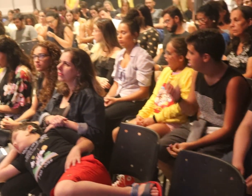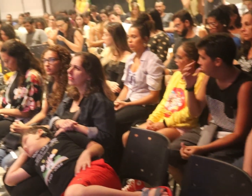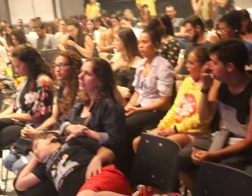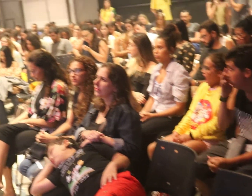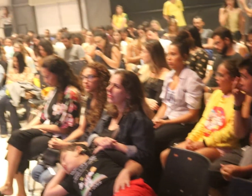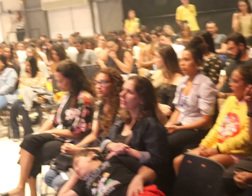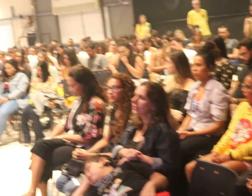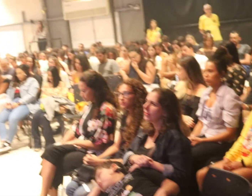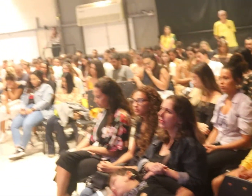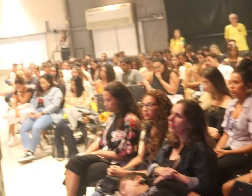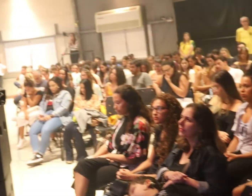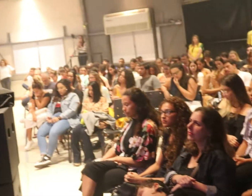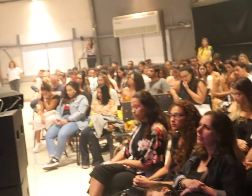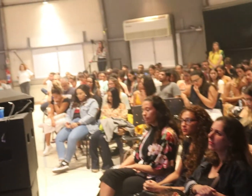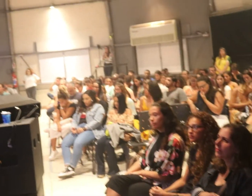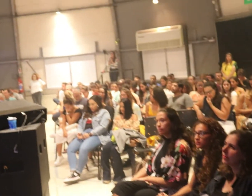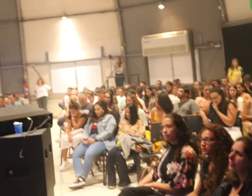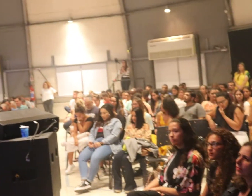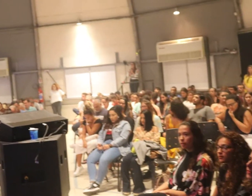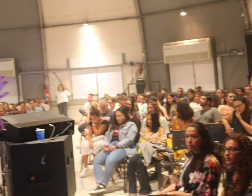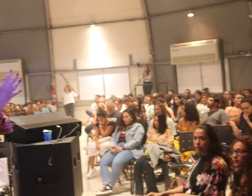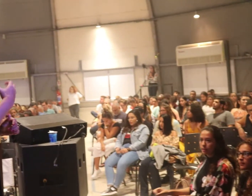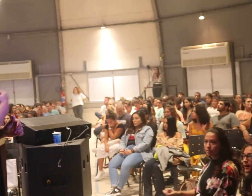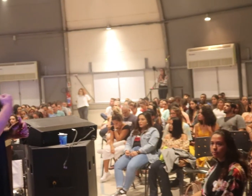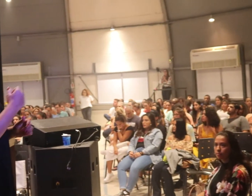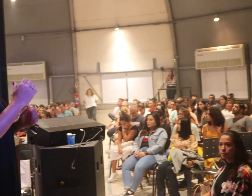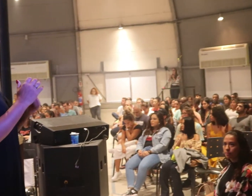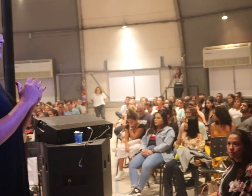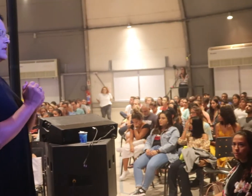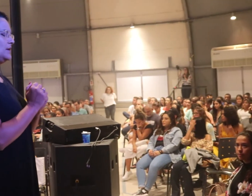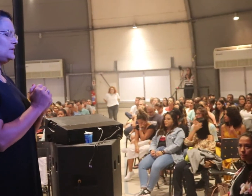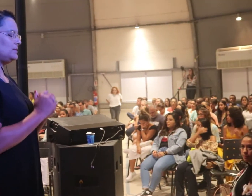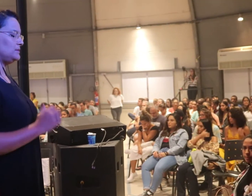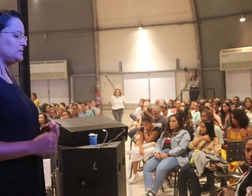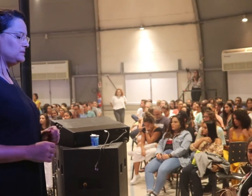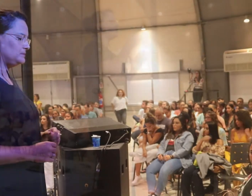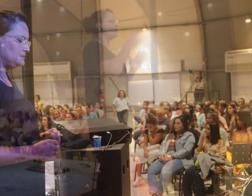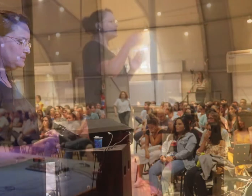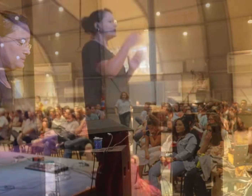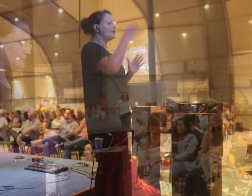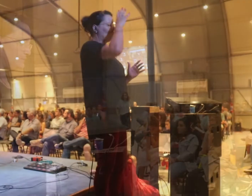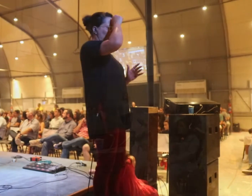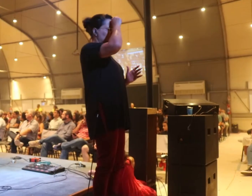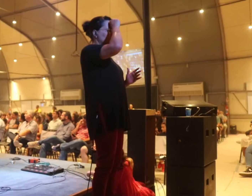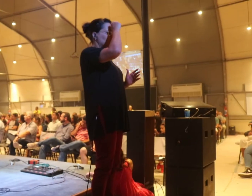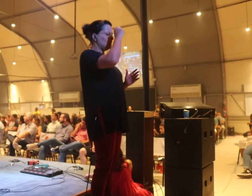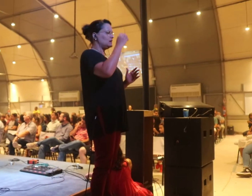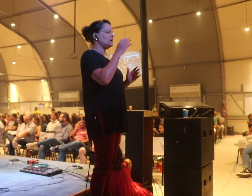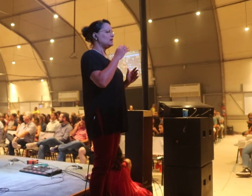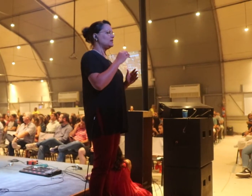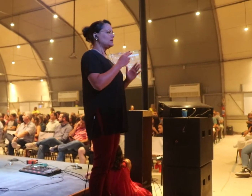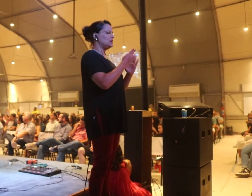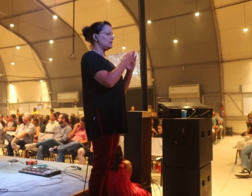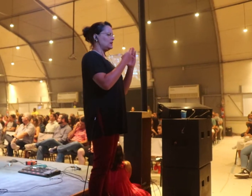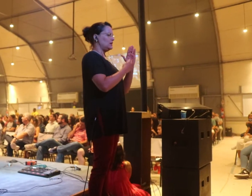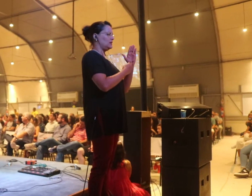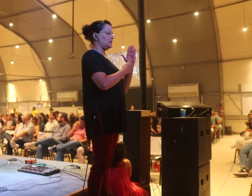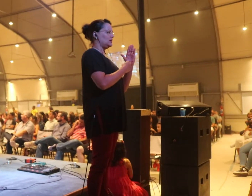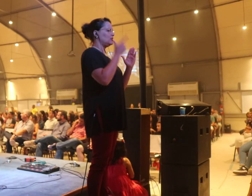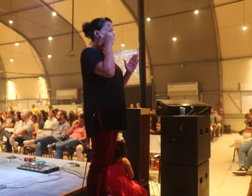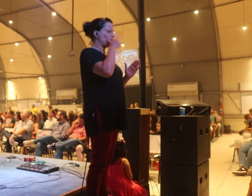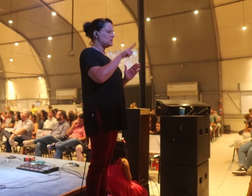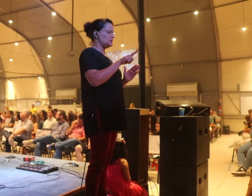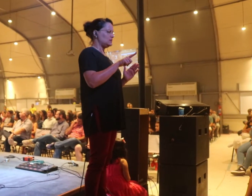Em nome de Jesus, nosso Salvador. Amém? Amém. Lá fora, uma das regras e tal, e realmente eu gostava de